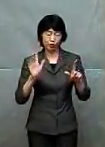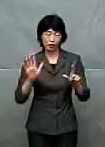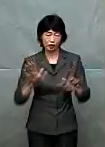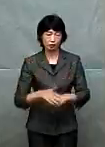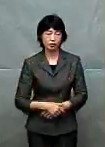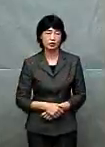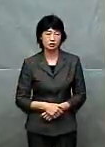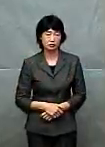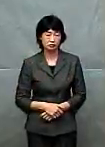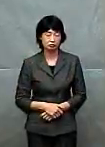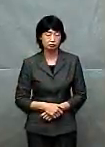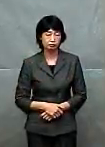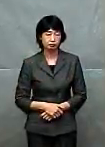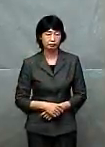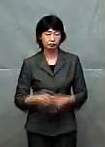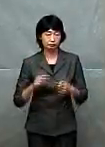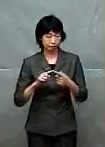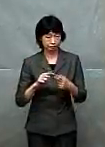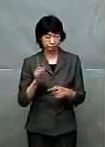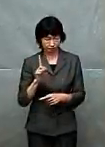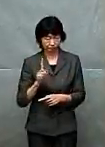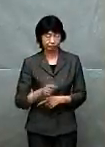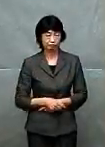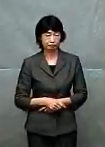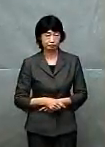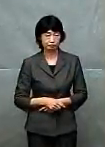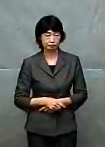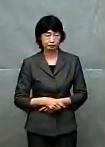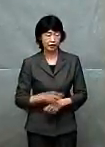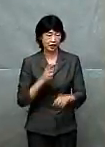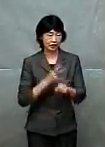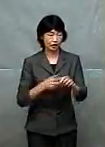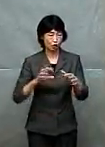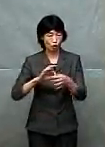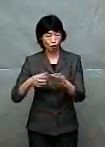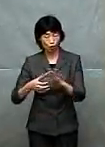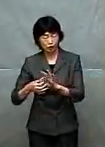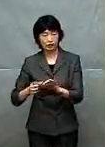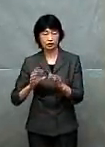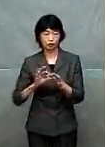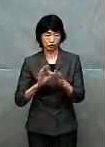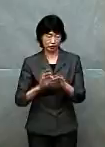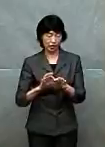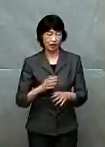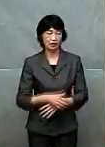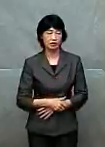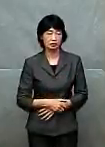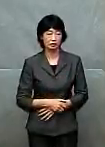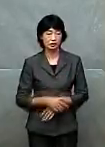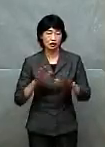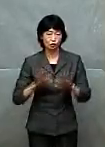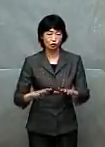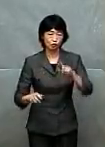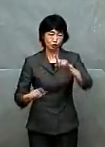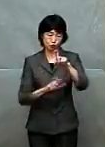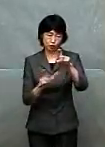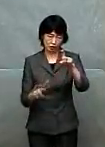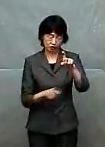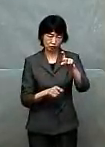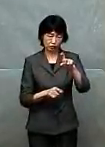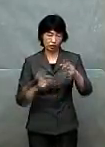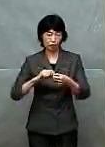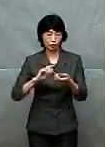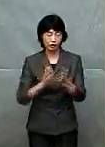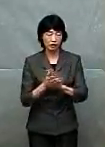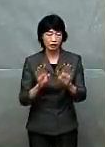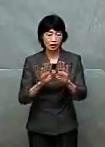。1つはですね、技能五輪アビリンピックです。今年10月に本県